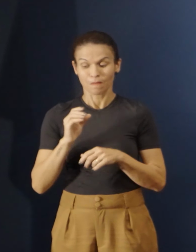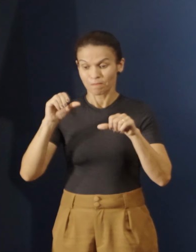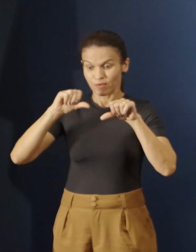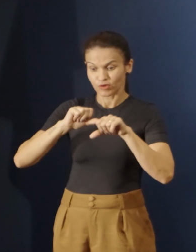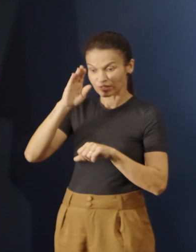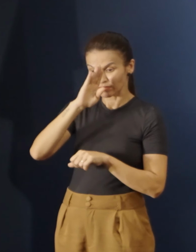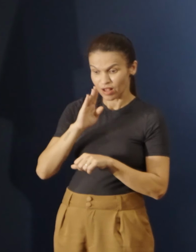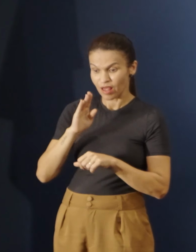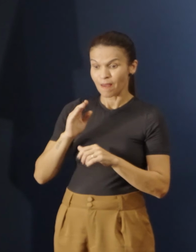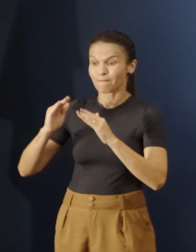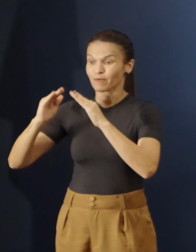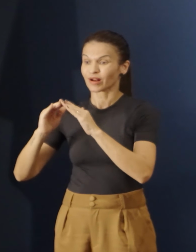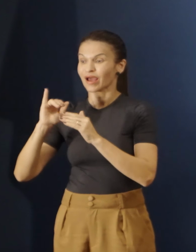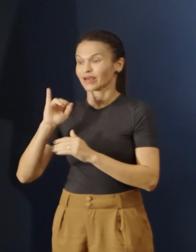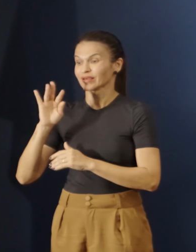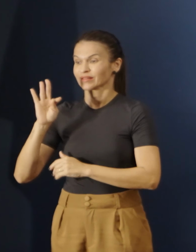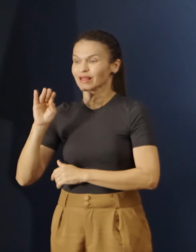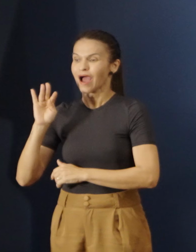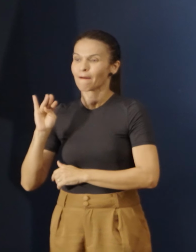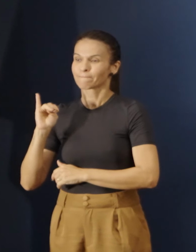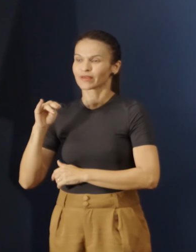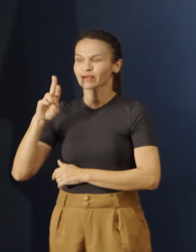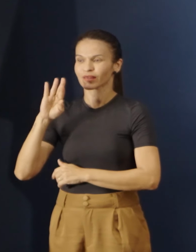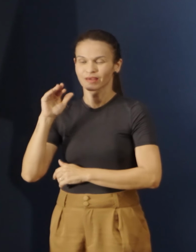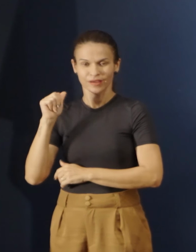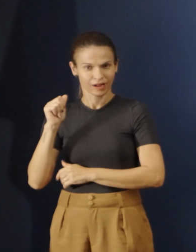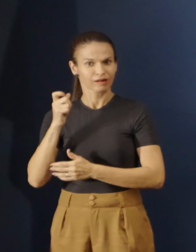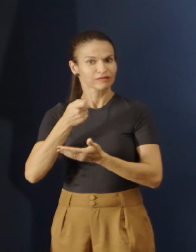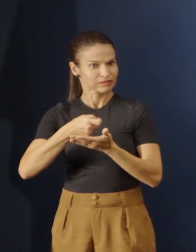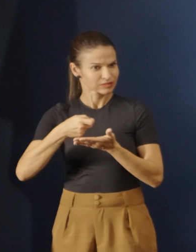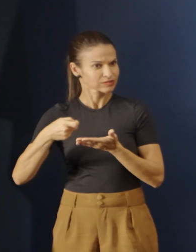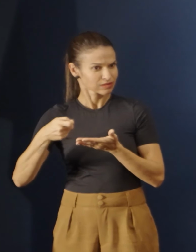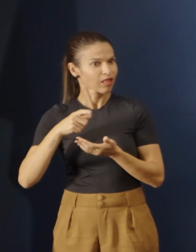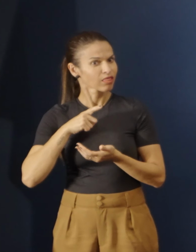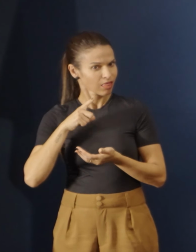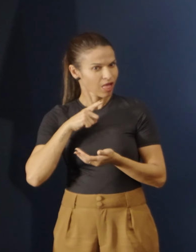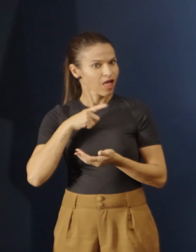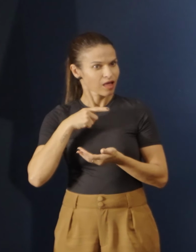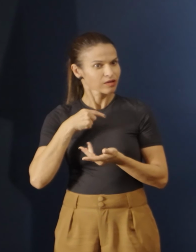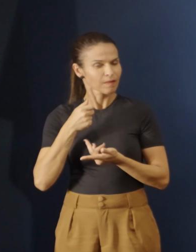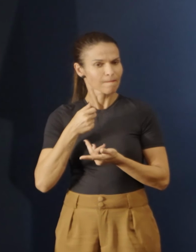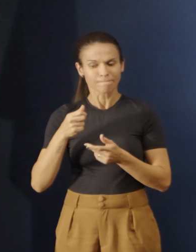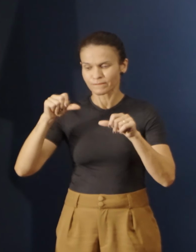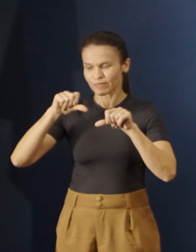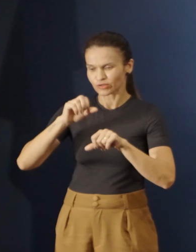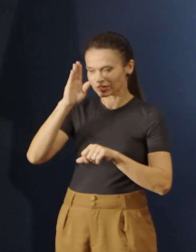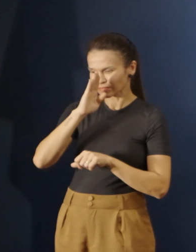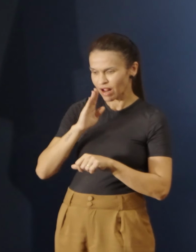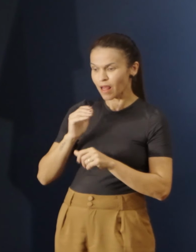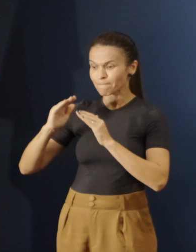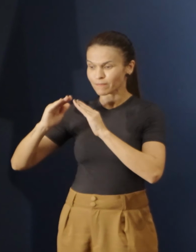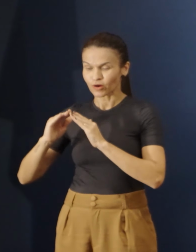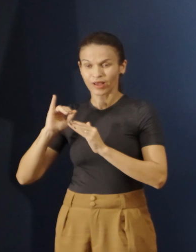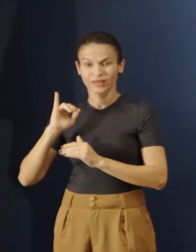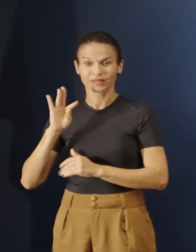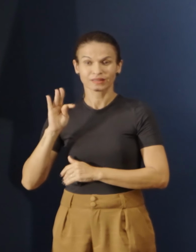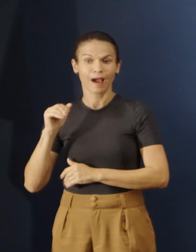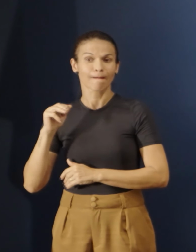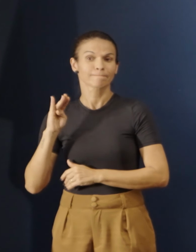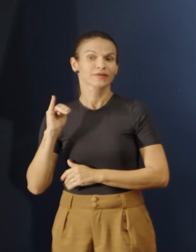brasileiro era morar em Itabira. Né? Ou seja, o Drummond escreve isso, ou seja, está lá escrito, pior do que ser brasileiro era morar em